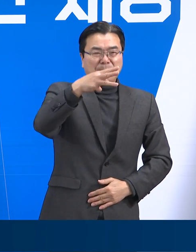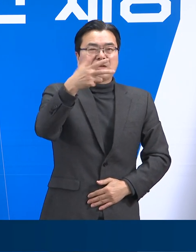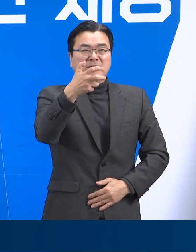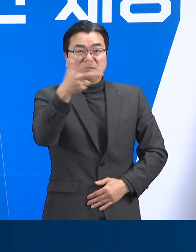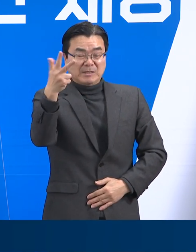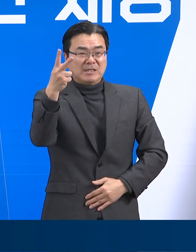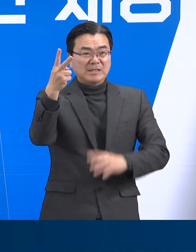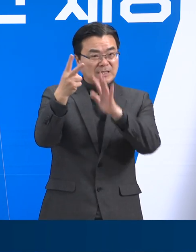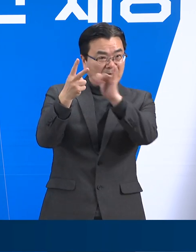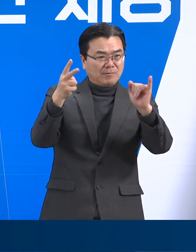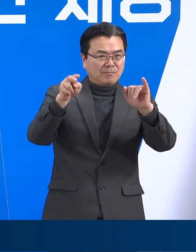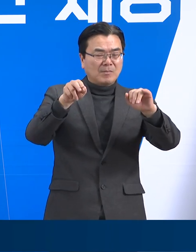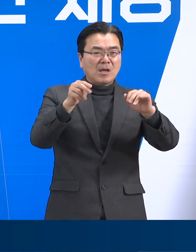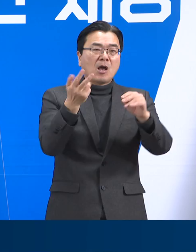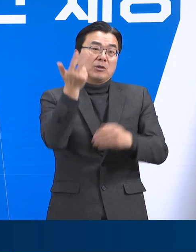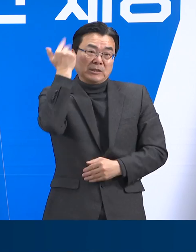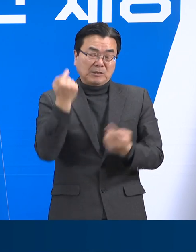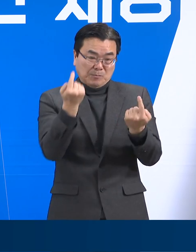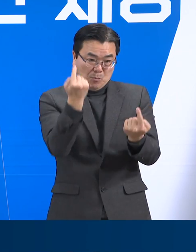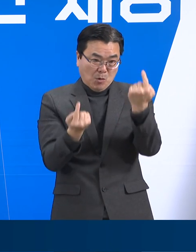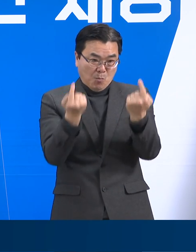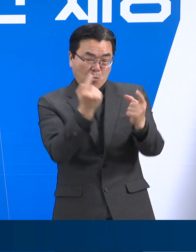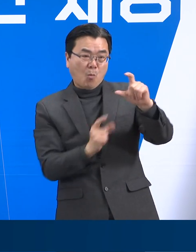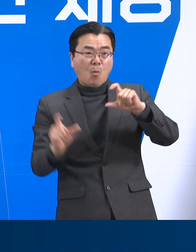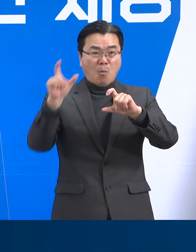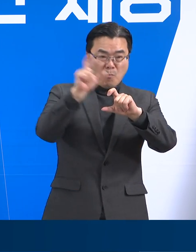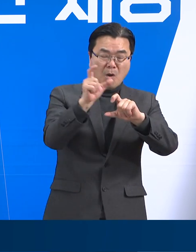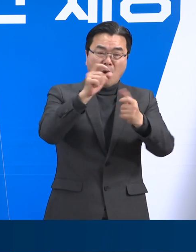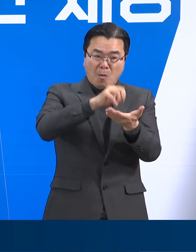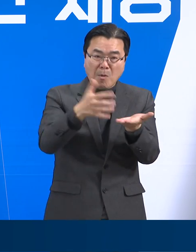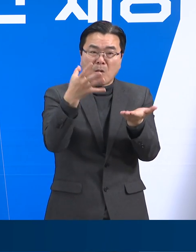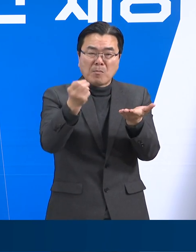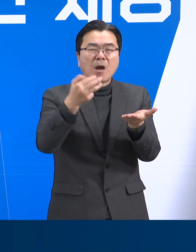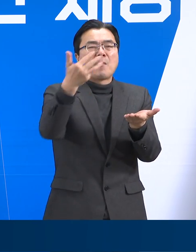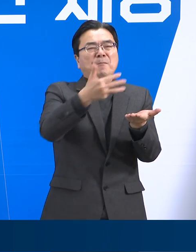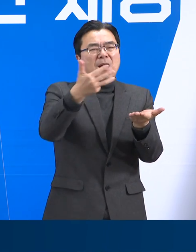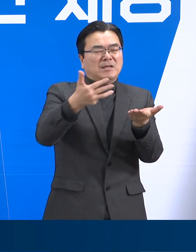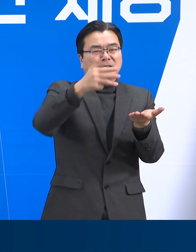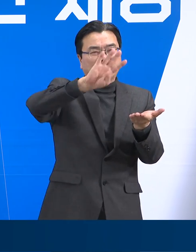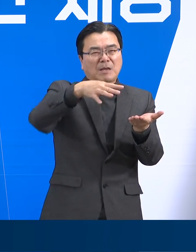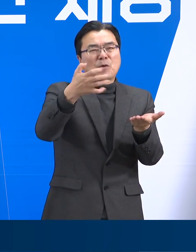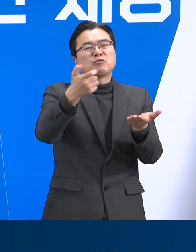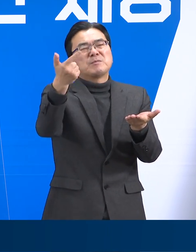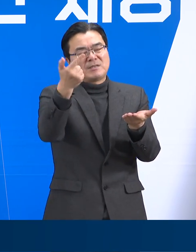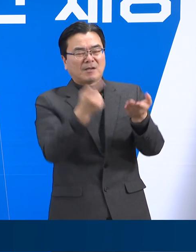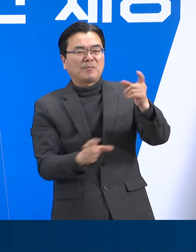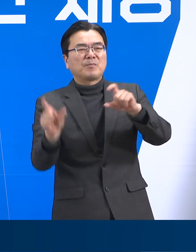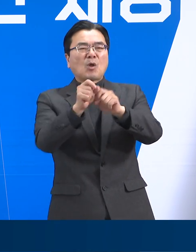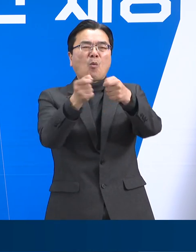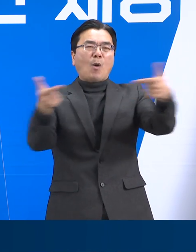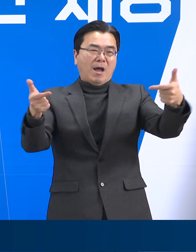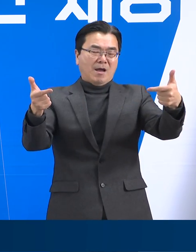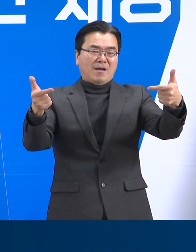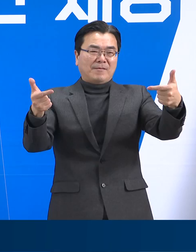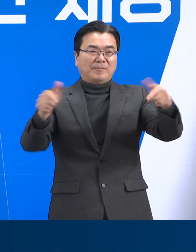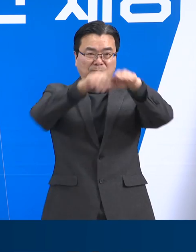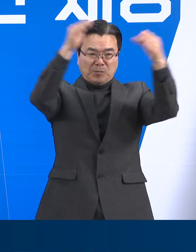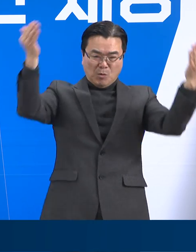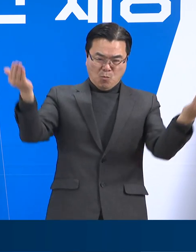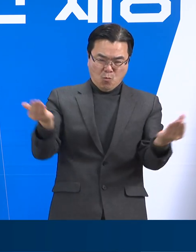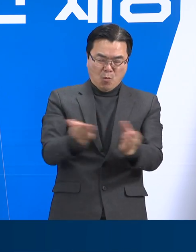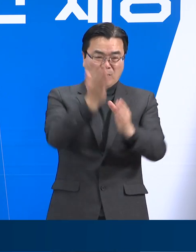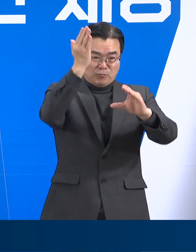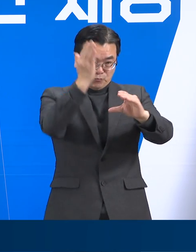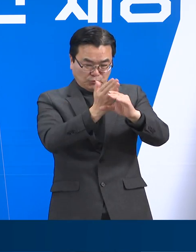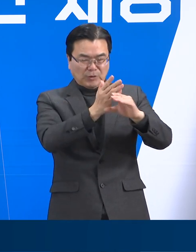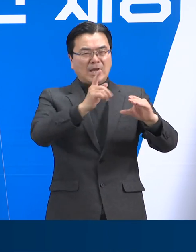19,372명을 기록하여 전주에 1,881명 대비 8,491명 증가하였습니다. 전체 확진자